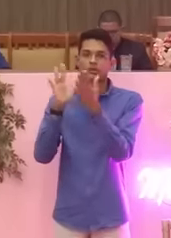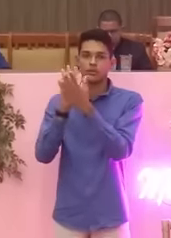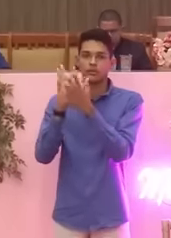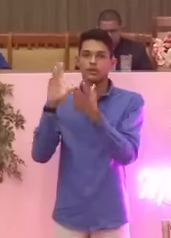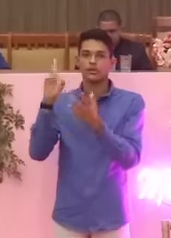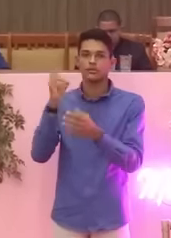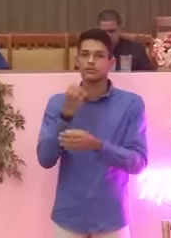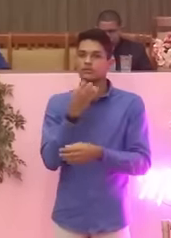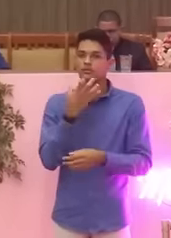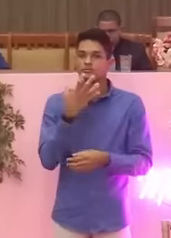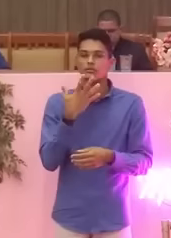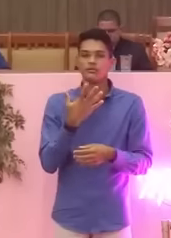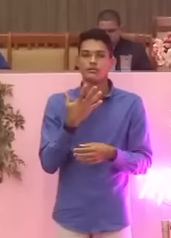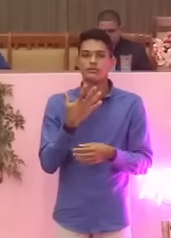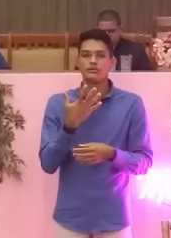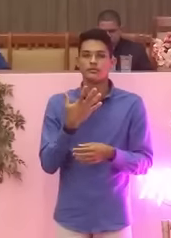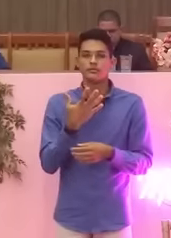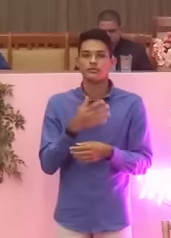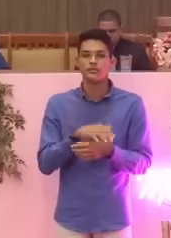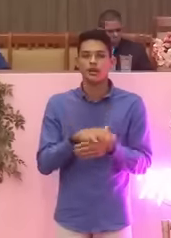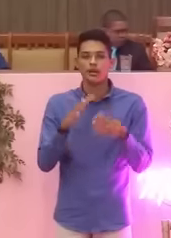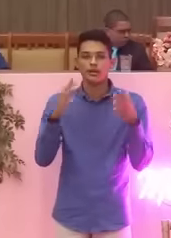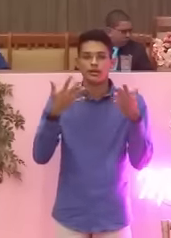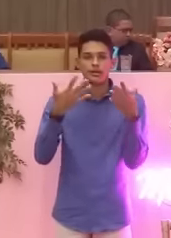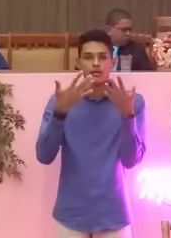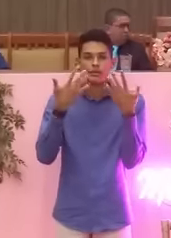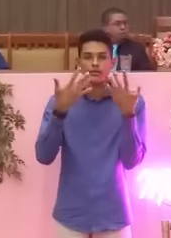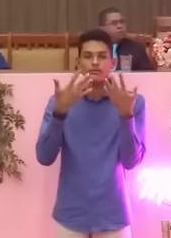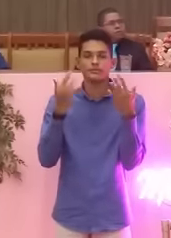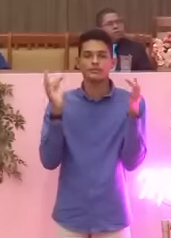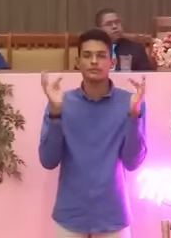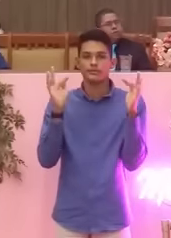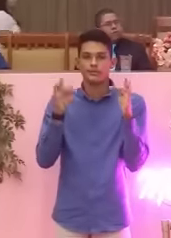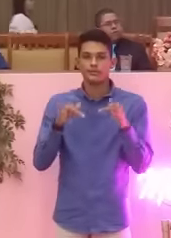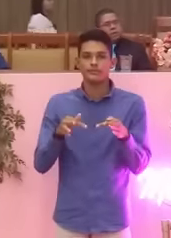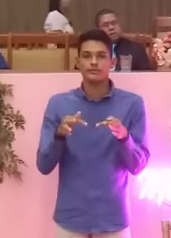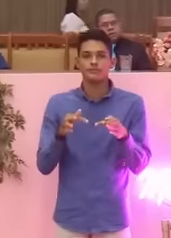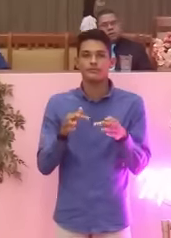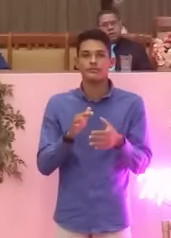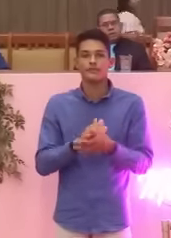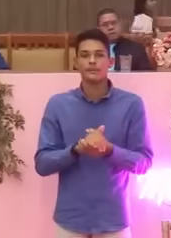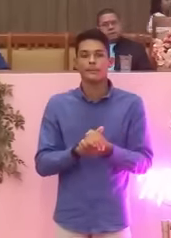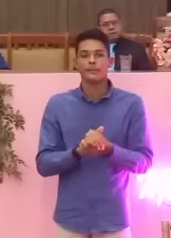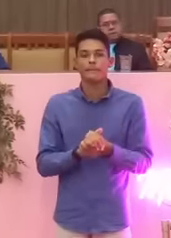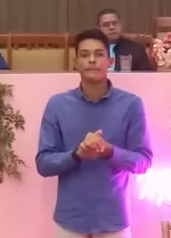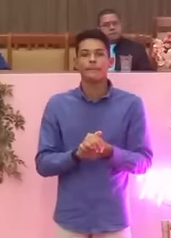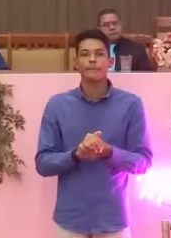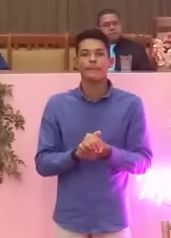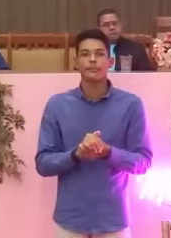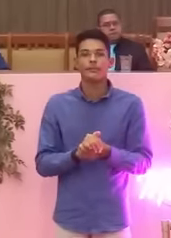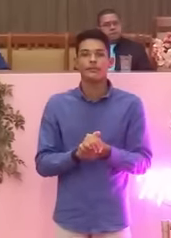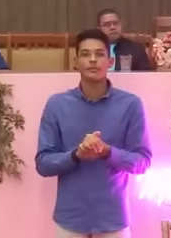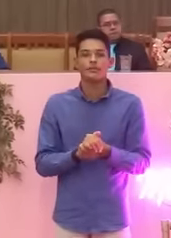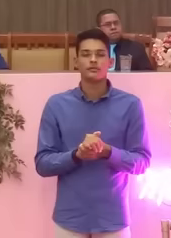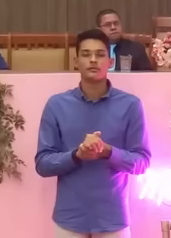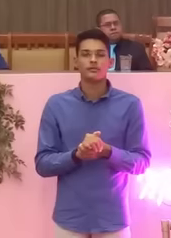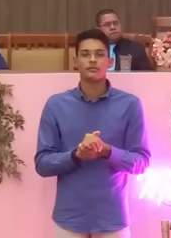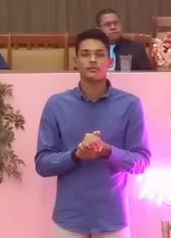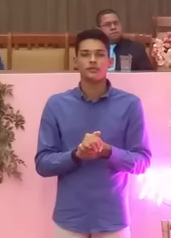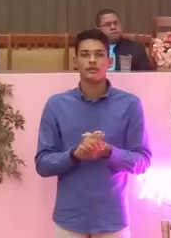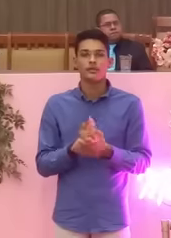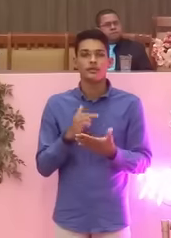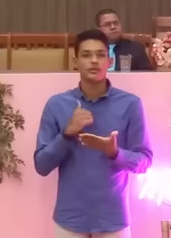olha para cá que eu vou finalizar com uma coisa bem forte aqui não tente ajudar quem já abriu a porta para